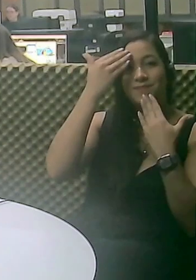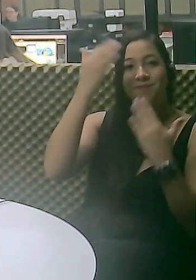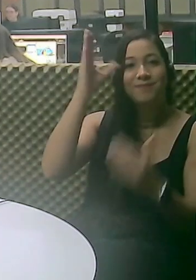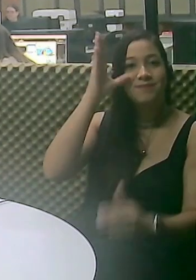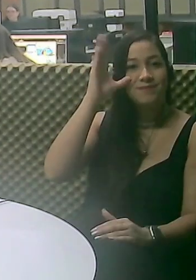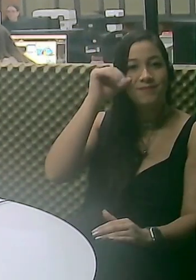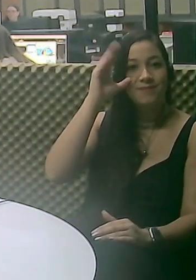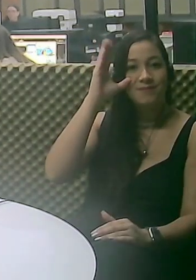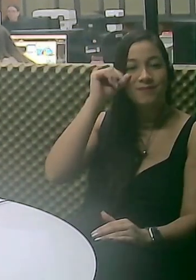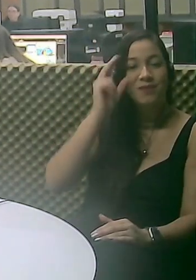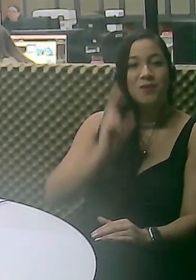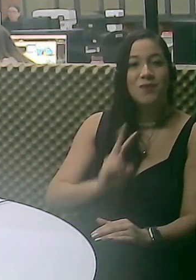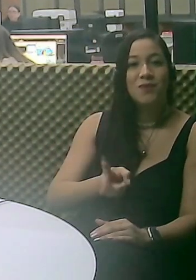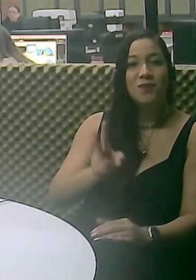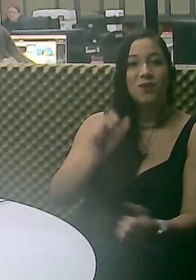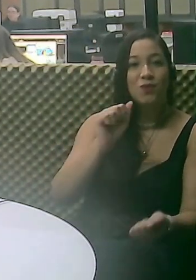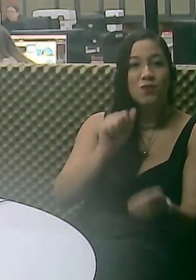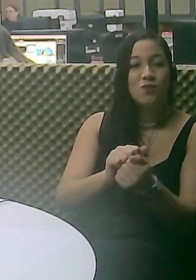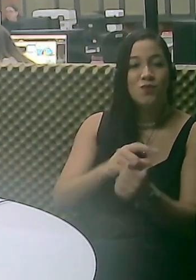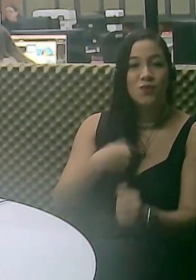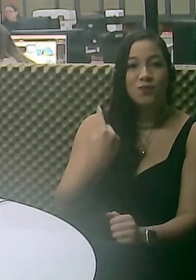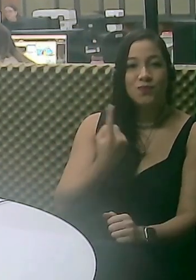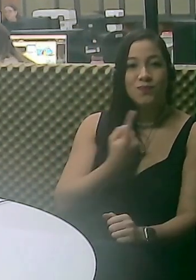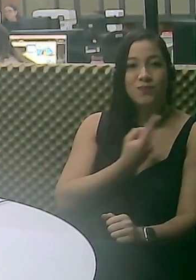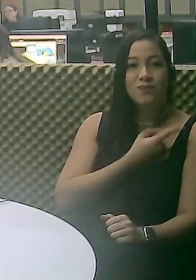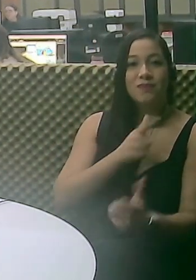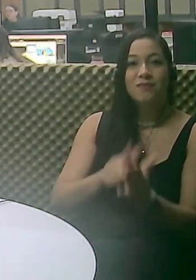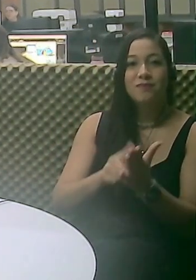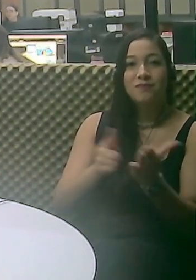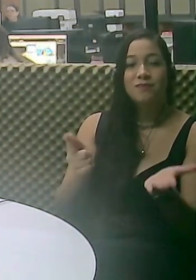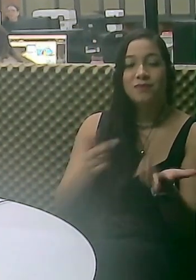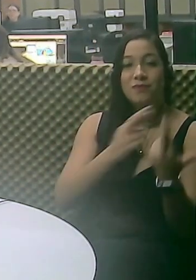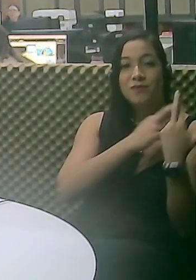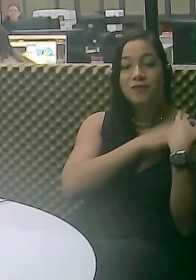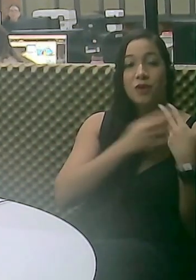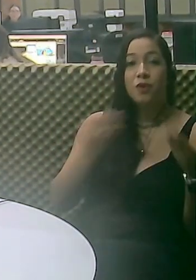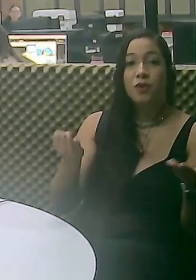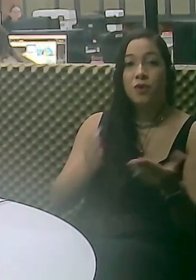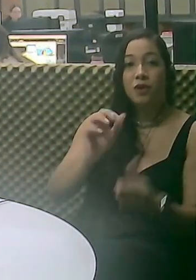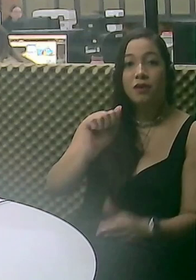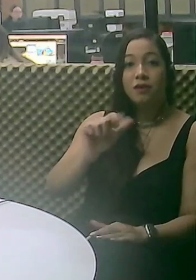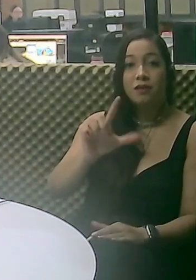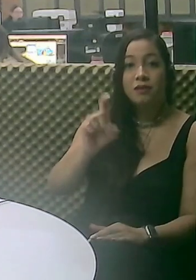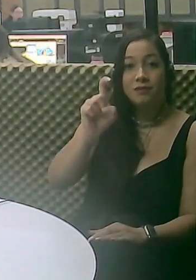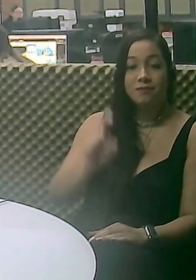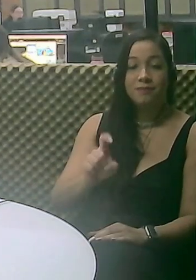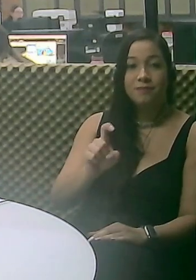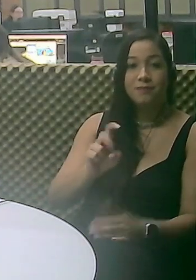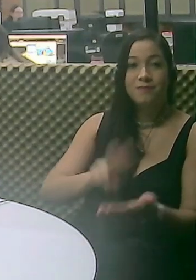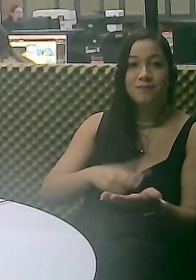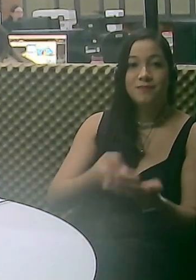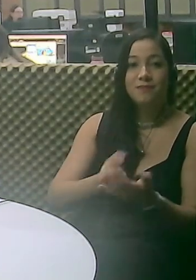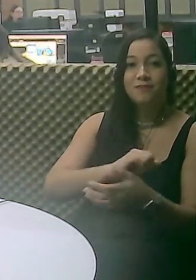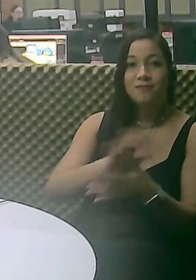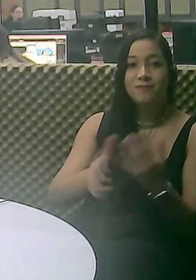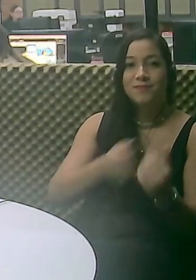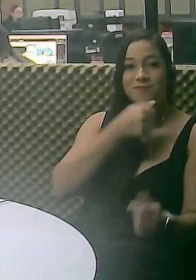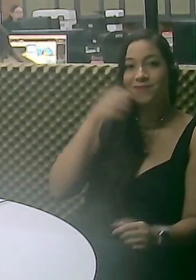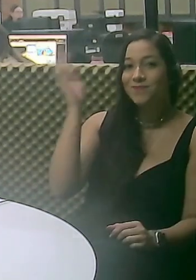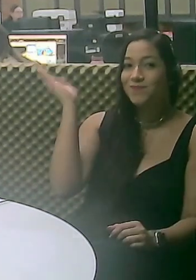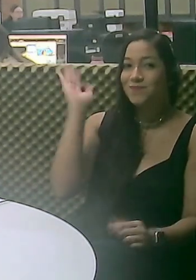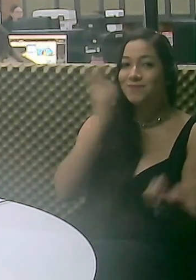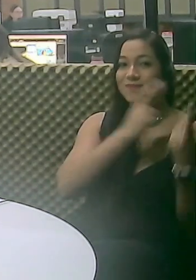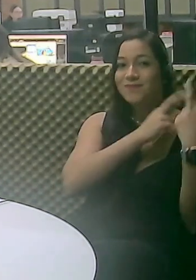sua audiência e continue sempre conosco. Jornalista responsável pela edição, Alex Rocha. Tradução em Libras, Amanda